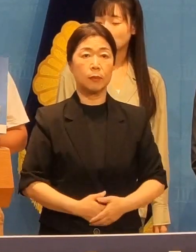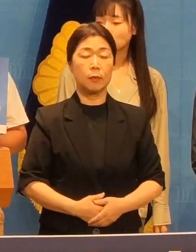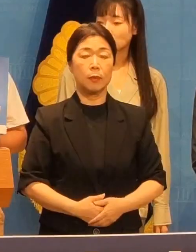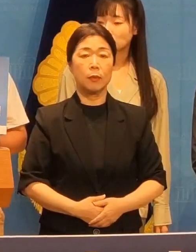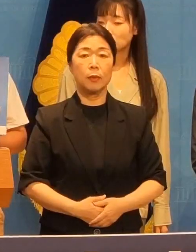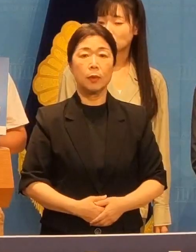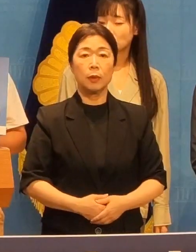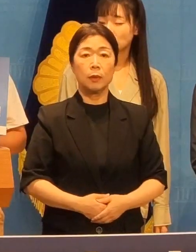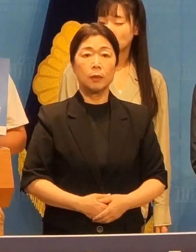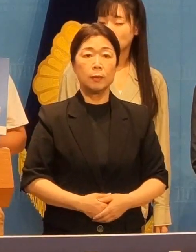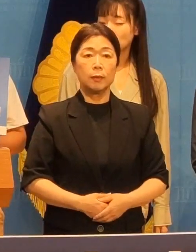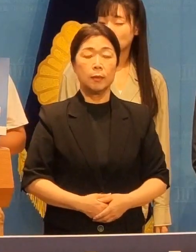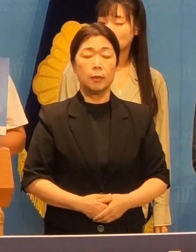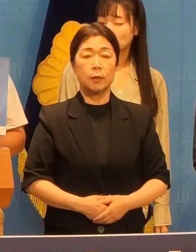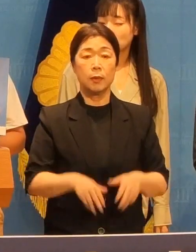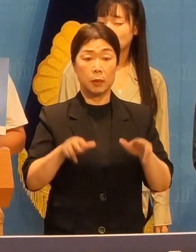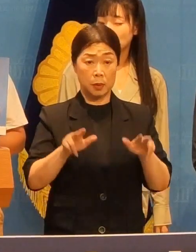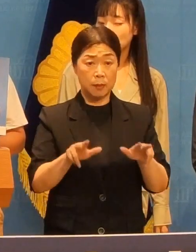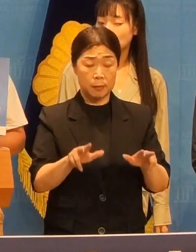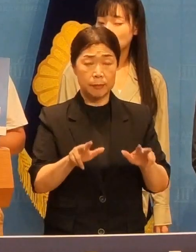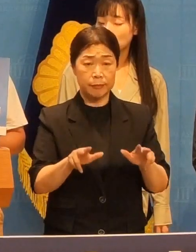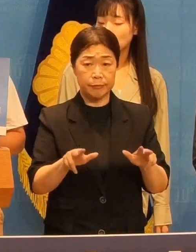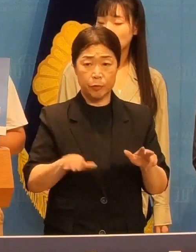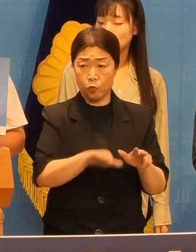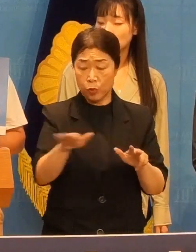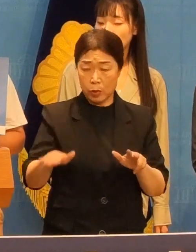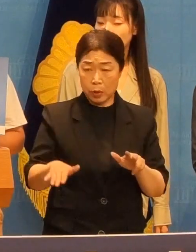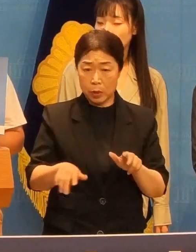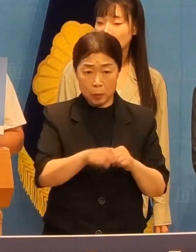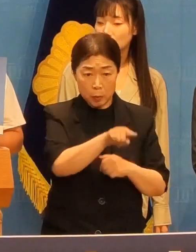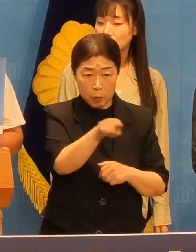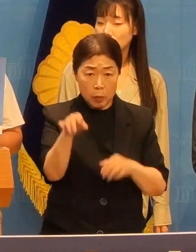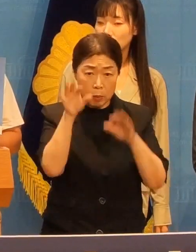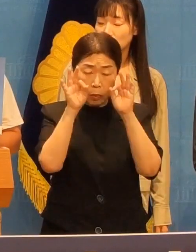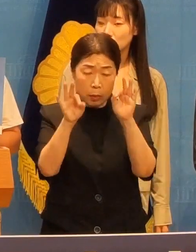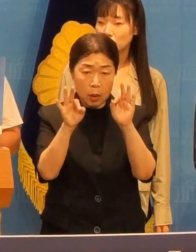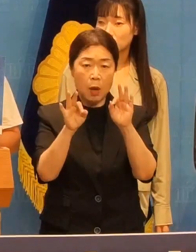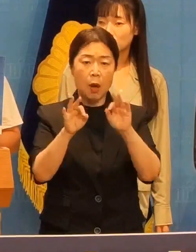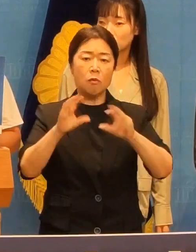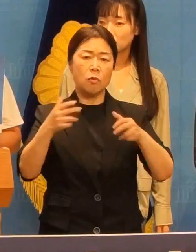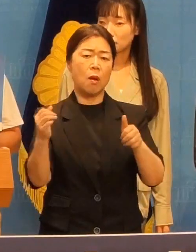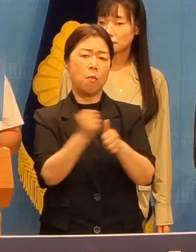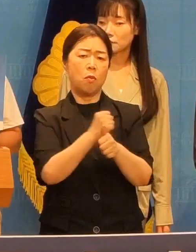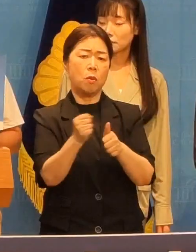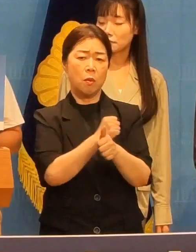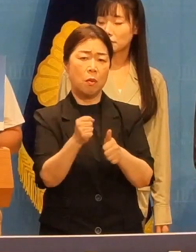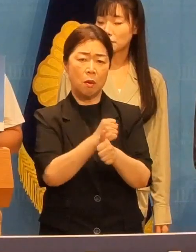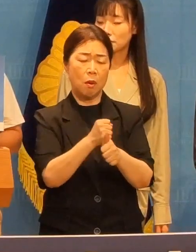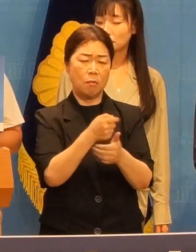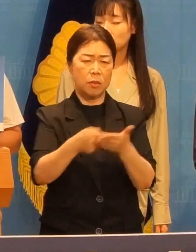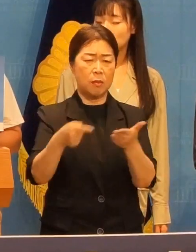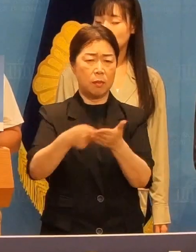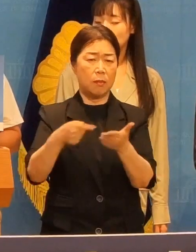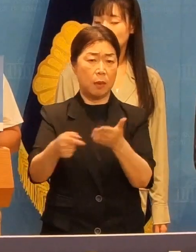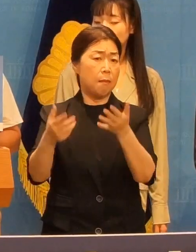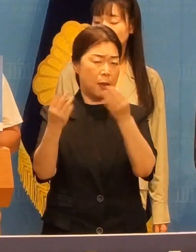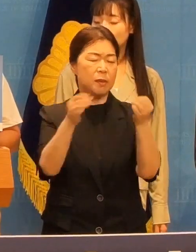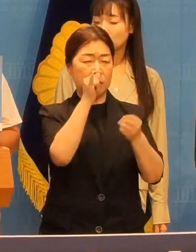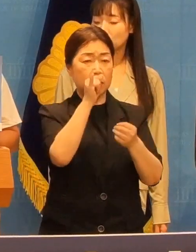아직도 저희들 주위에는 국가폭력에 많은 수많은 피해자들이 있습니다.